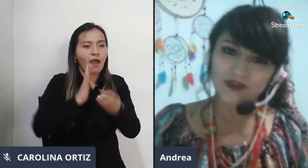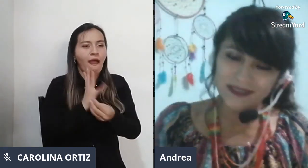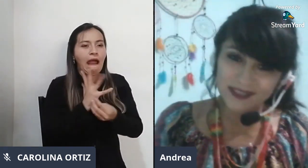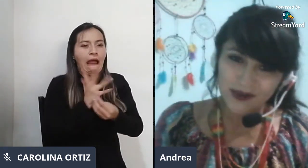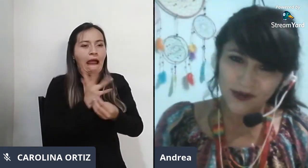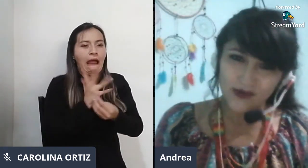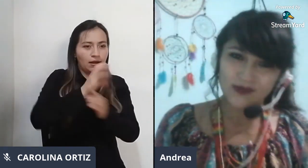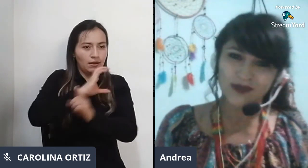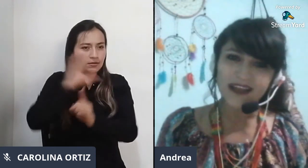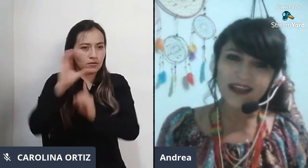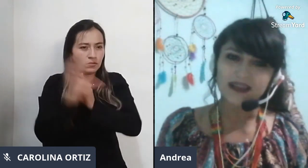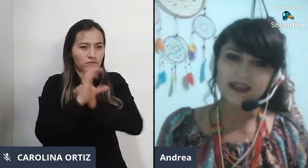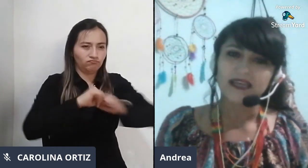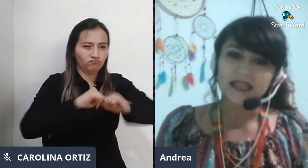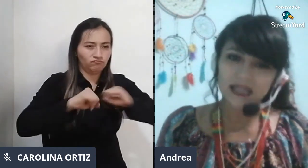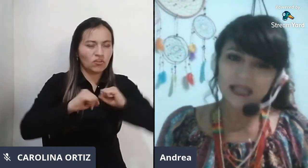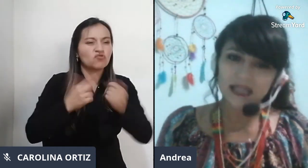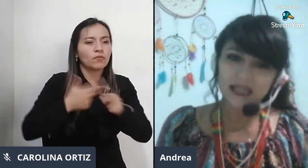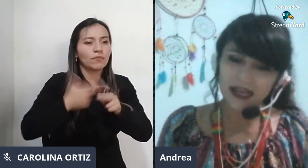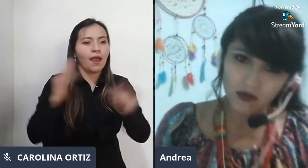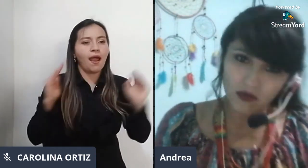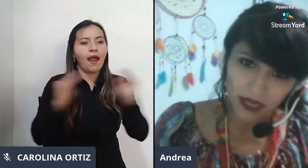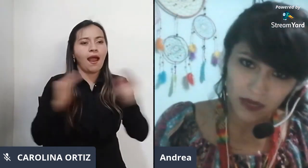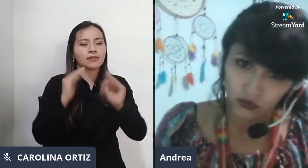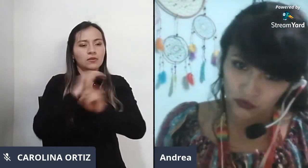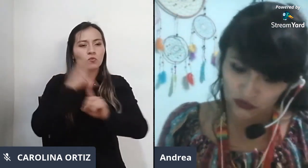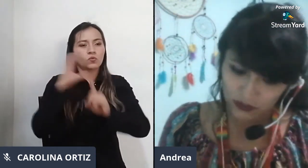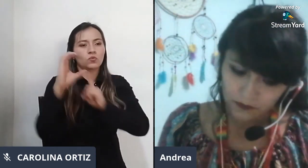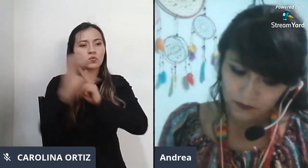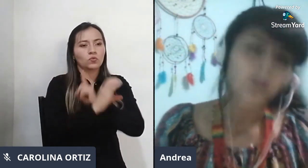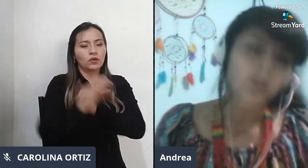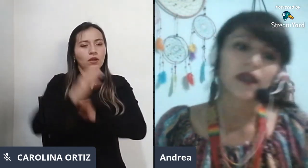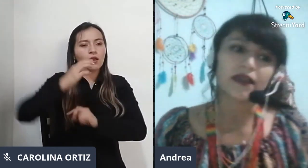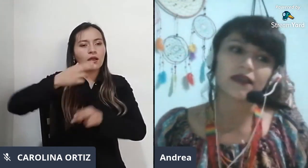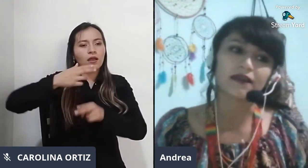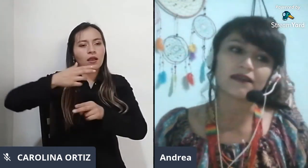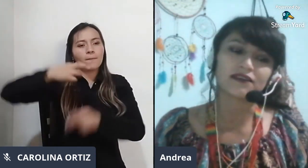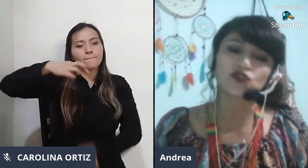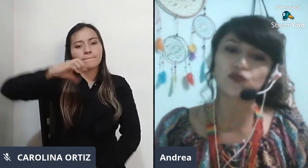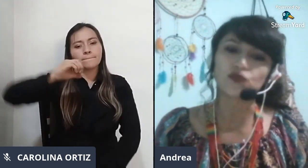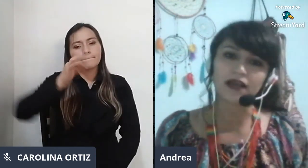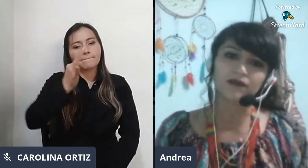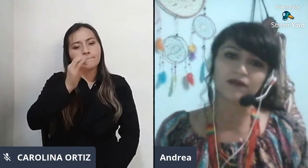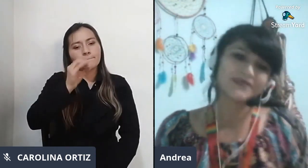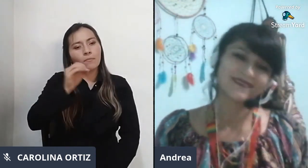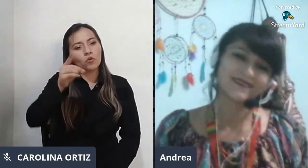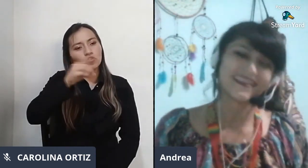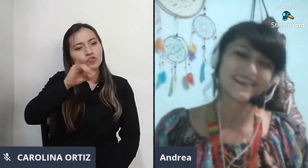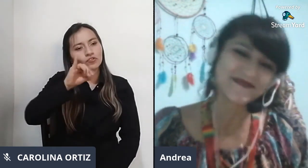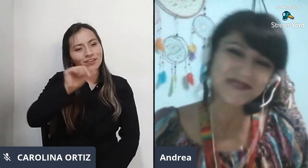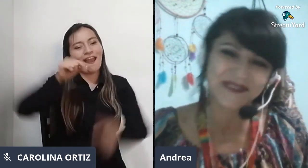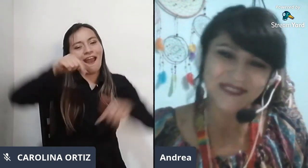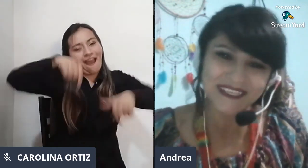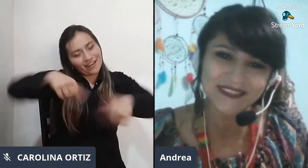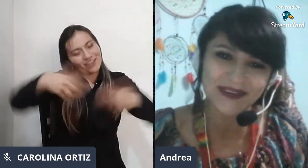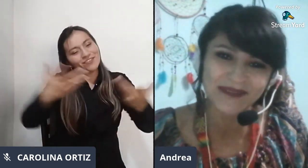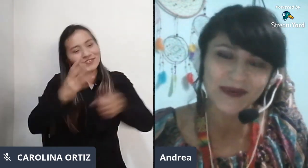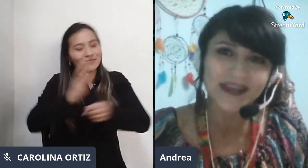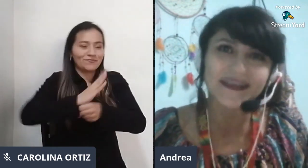artístico-cultural. La Casa Cultural Potosí se ubica, pues, aquí en Potosí, en Ciudad